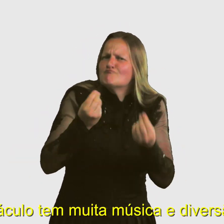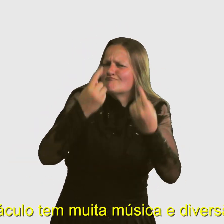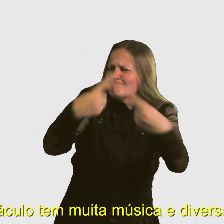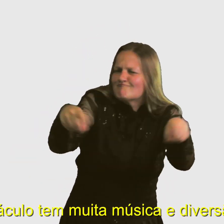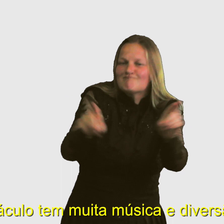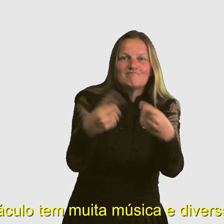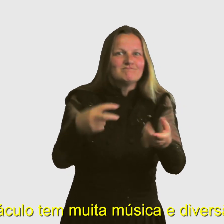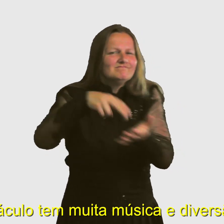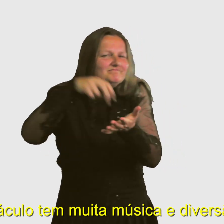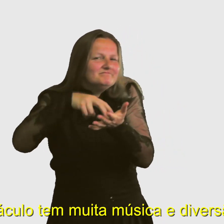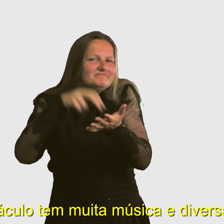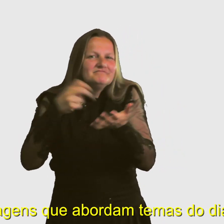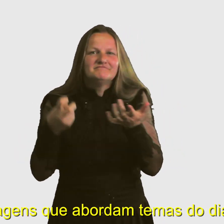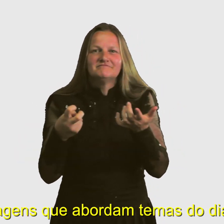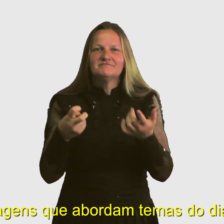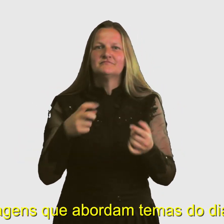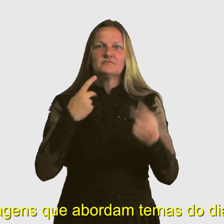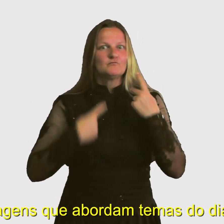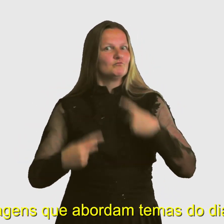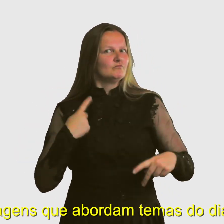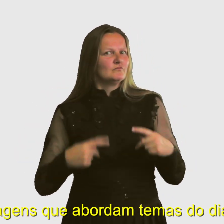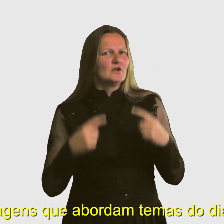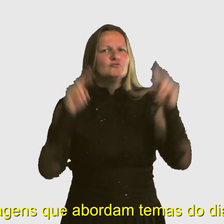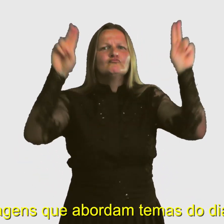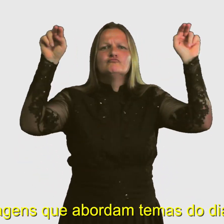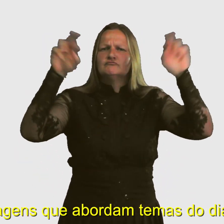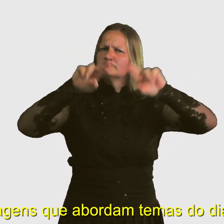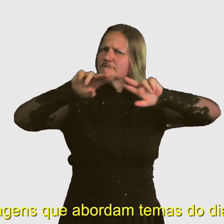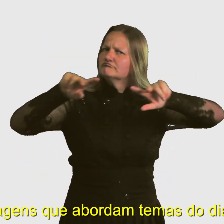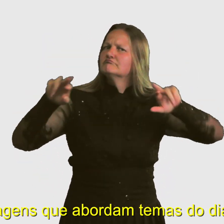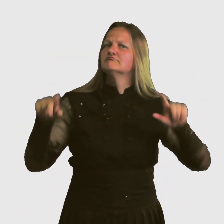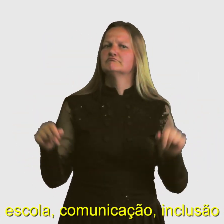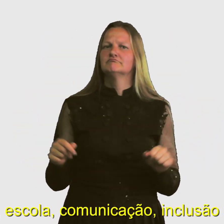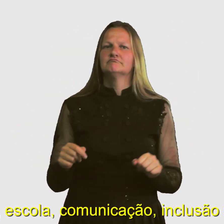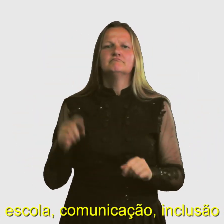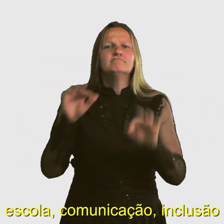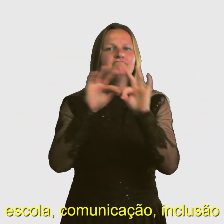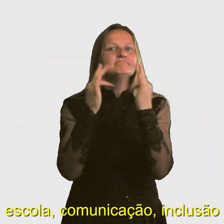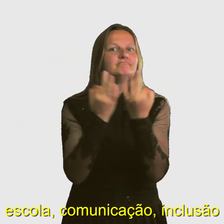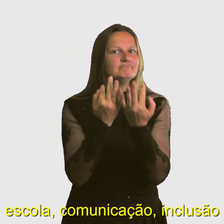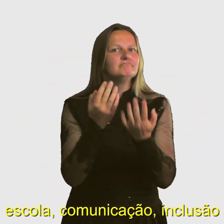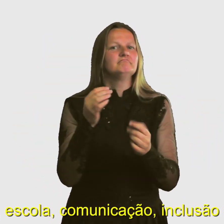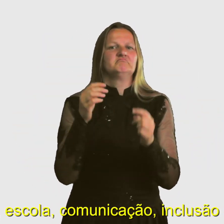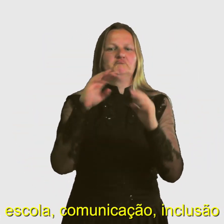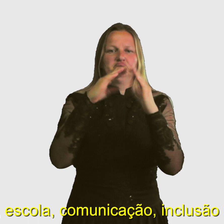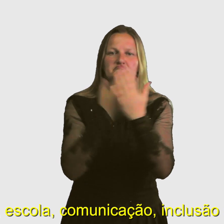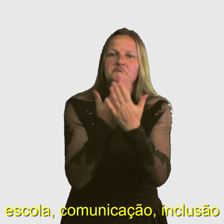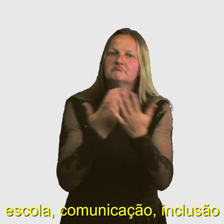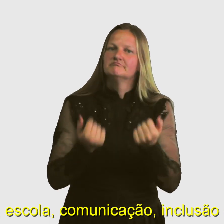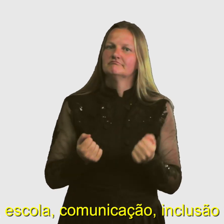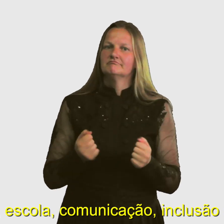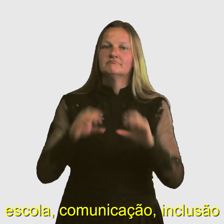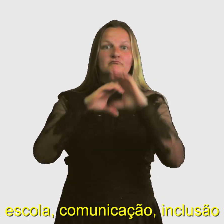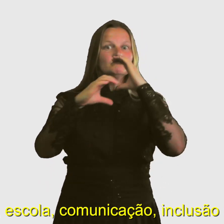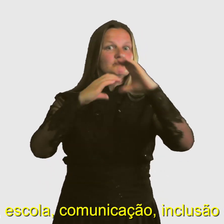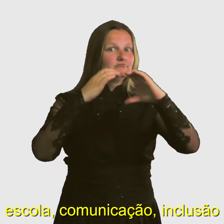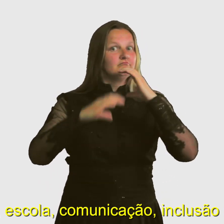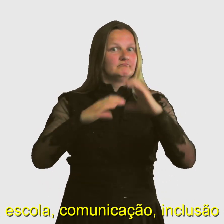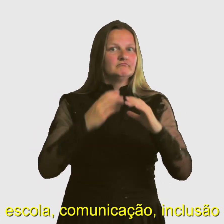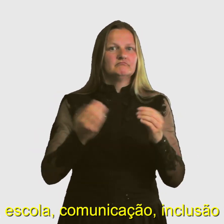e diversão, com personagens que abordam temas do dia a dia, família, escola, comunicação, inclusão